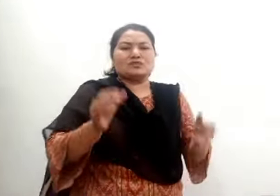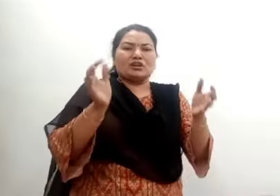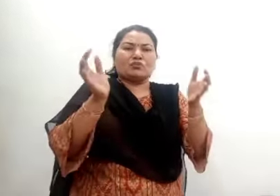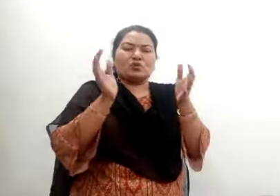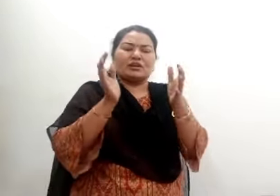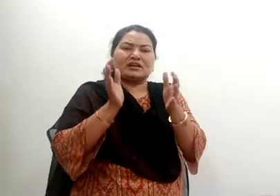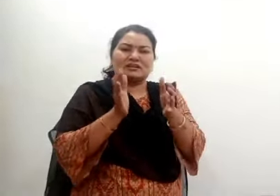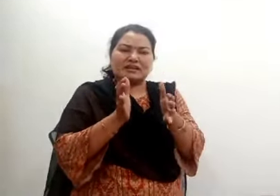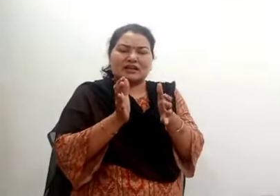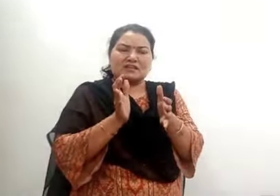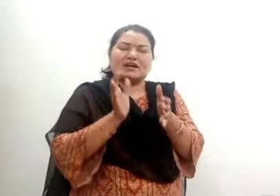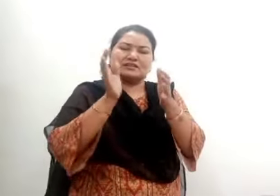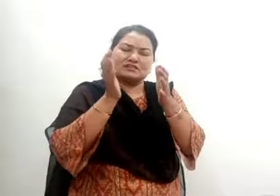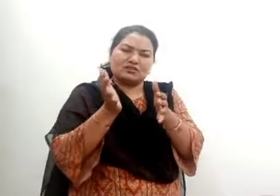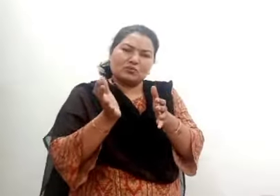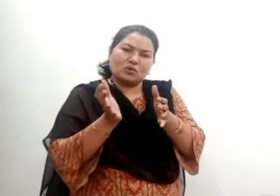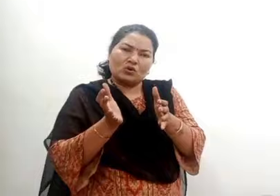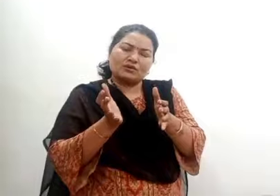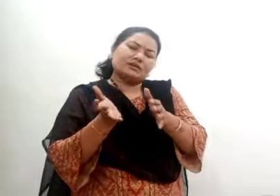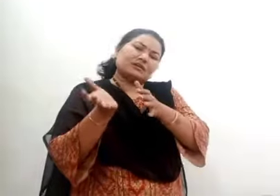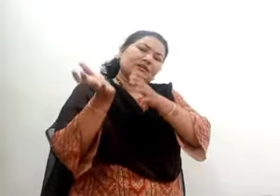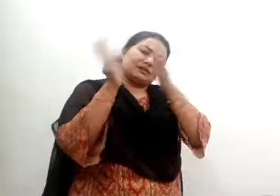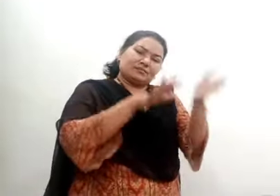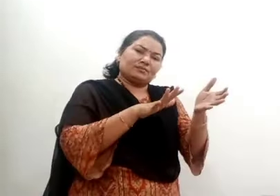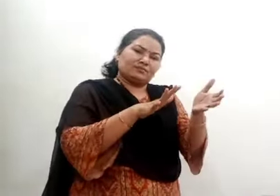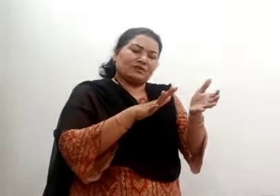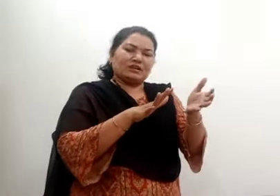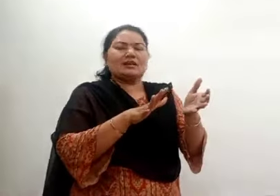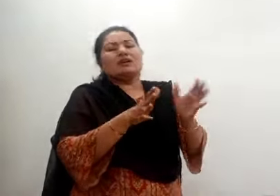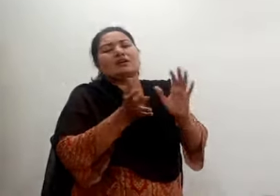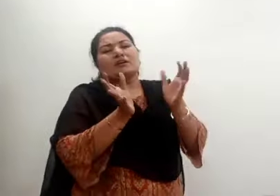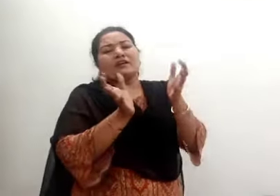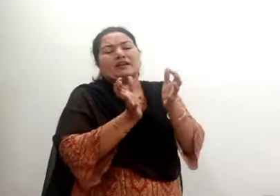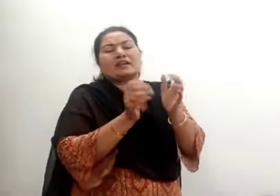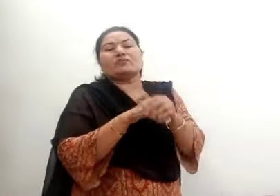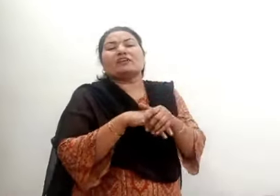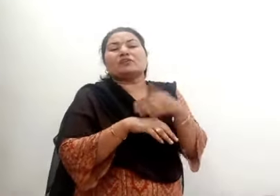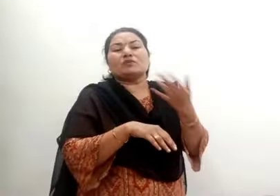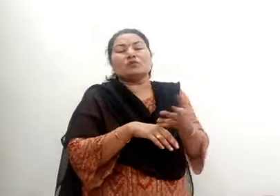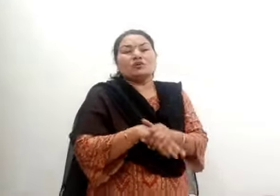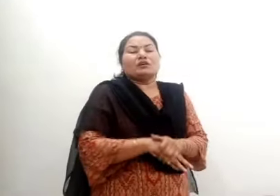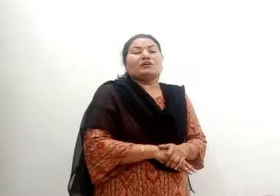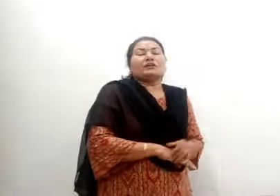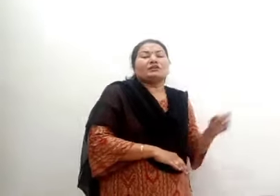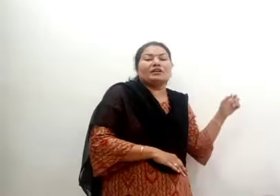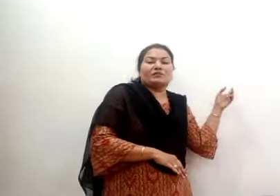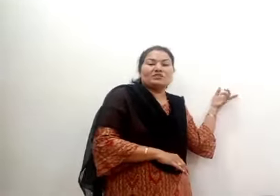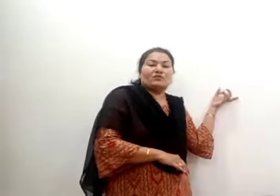हे न्यूरॉन एकत्र येतात आणि दिस न्यूरॉन फर्दर इंटॅक्ट विल गिव्ह यू नर्वस